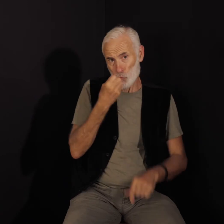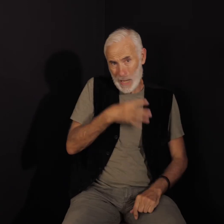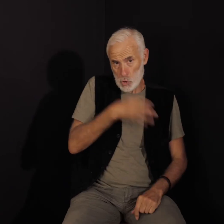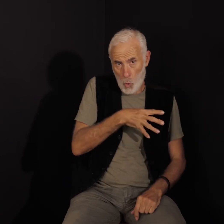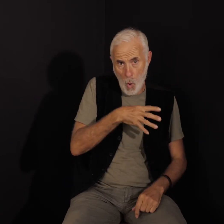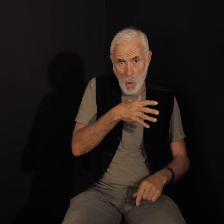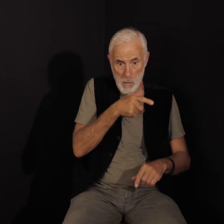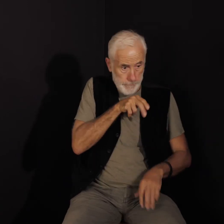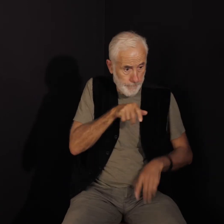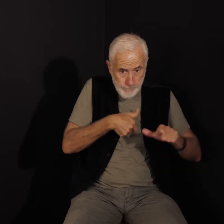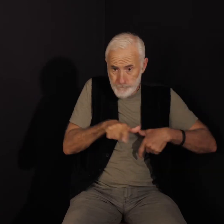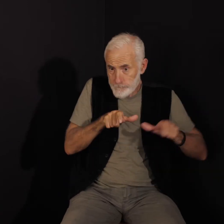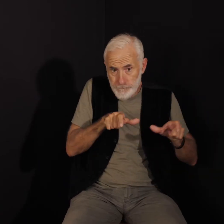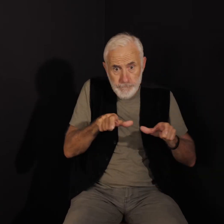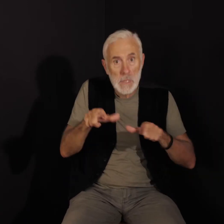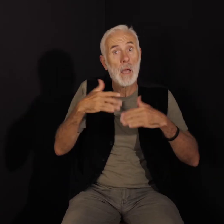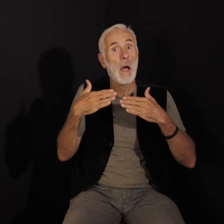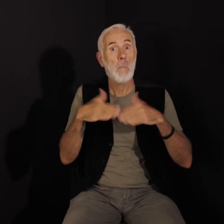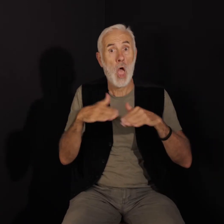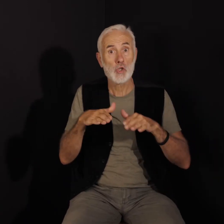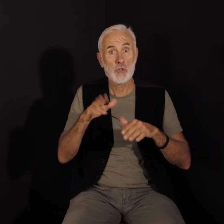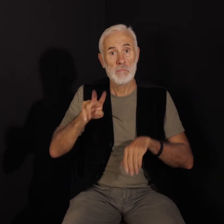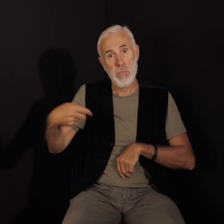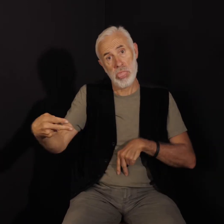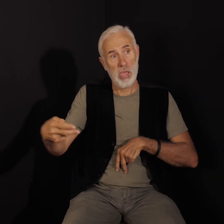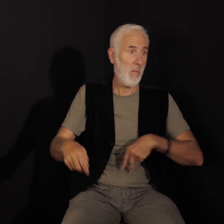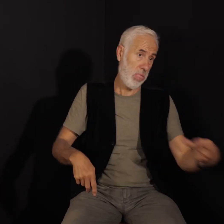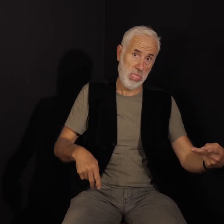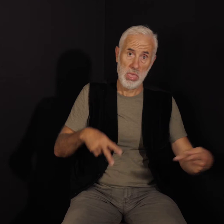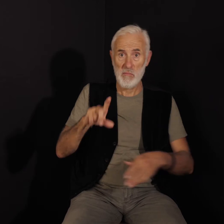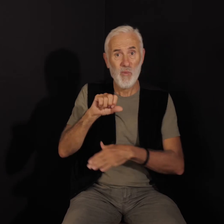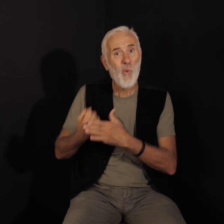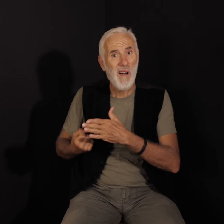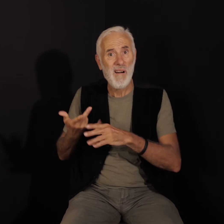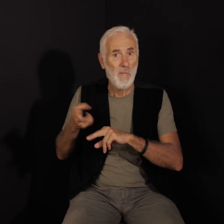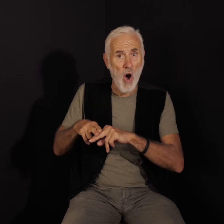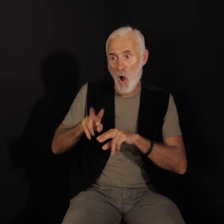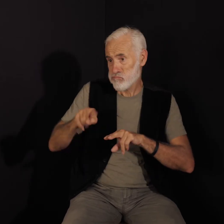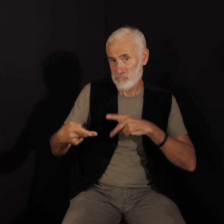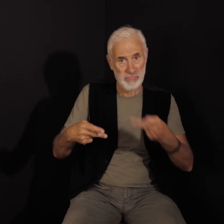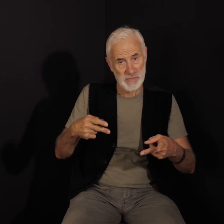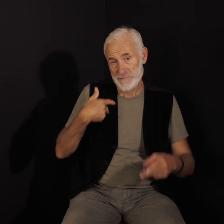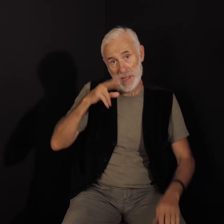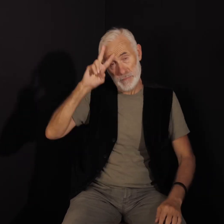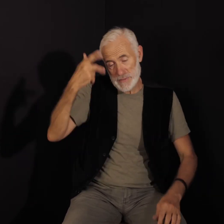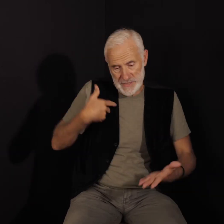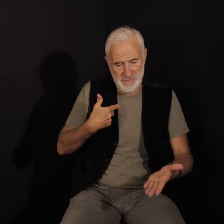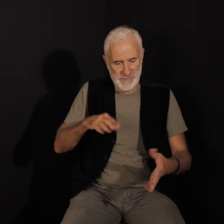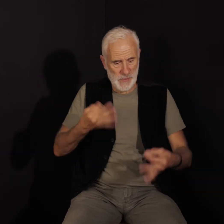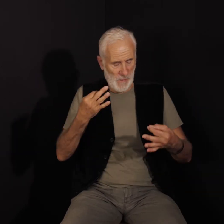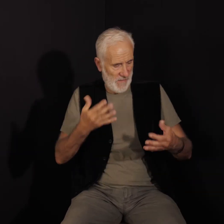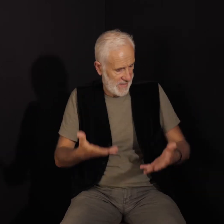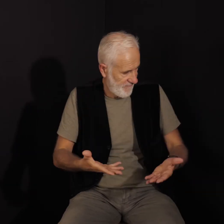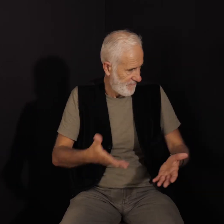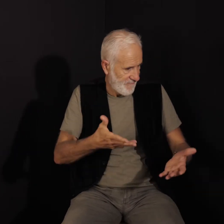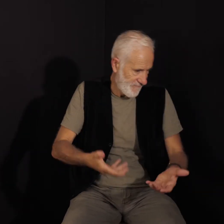dont c'est le quotidien de ramasser des cadavres sur les plages qu'il arpente et qui un